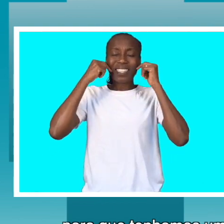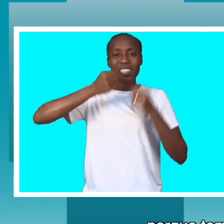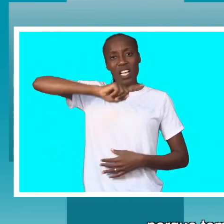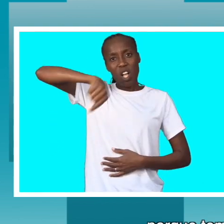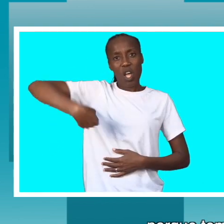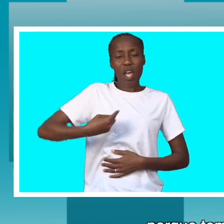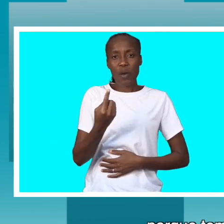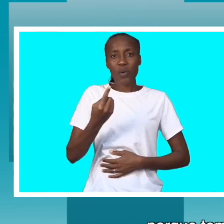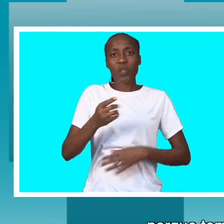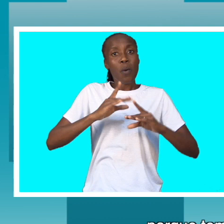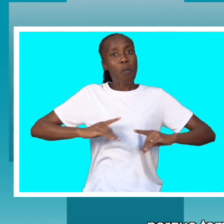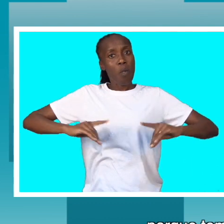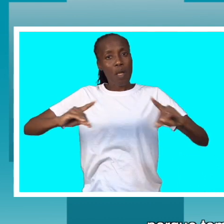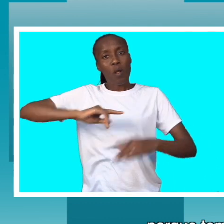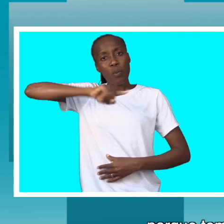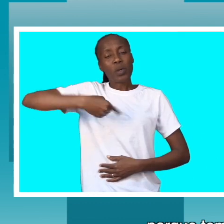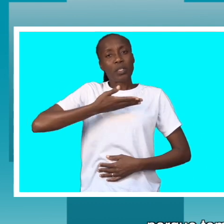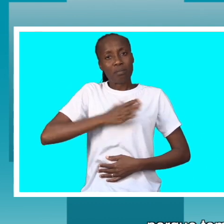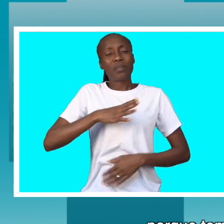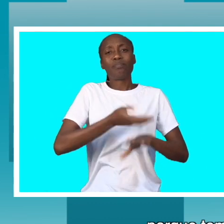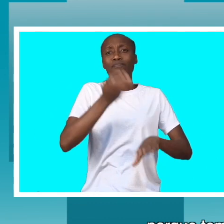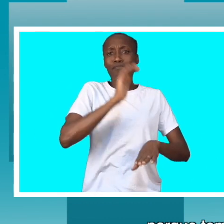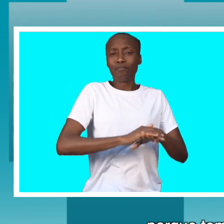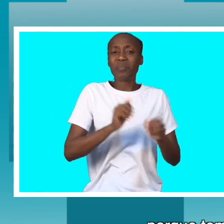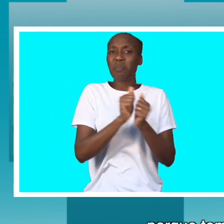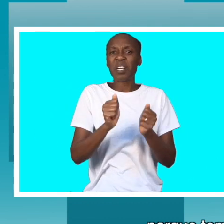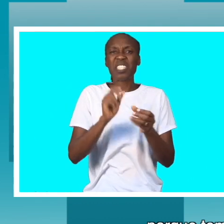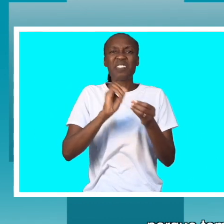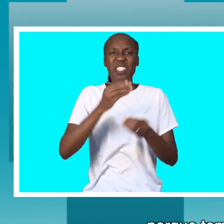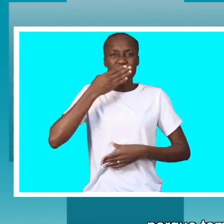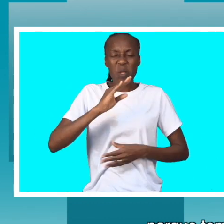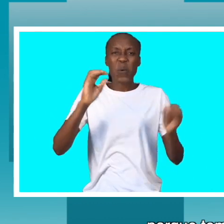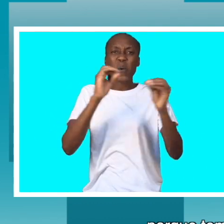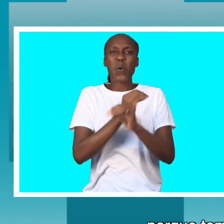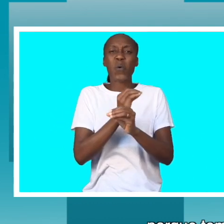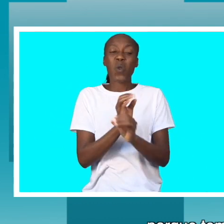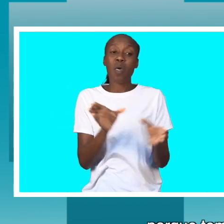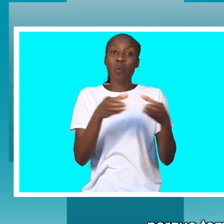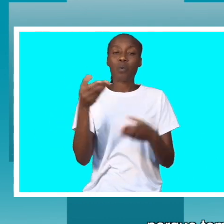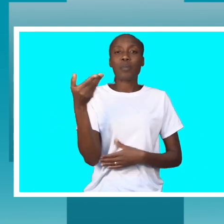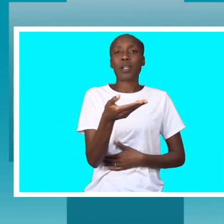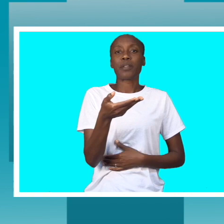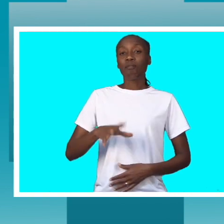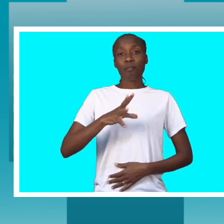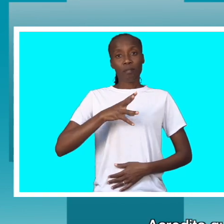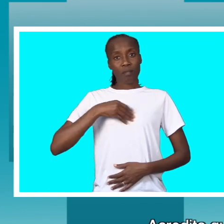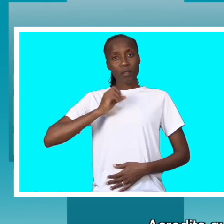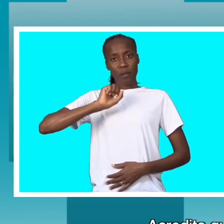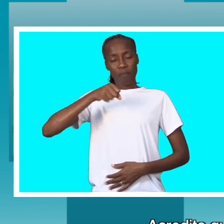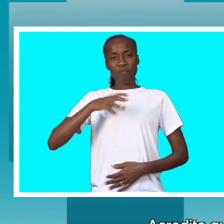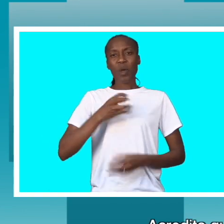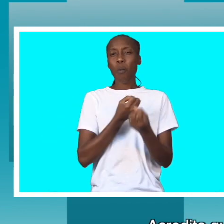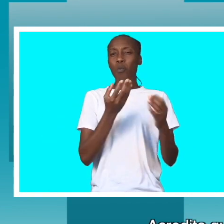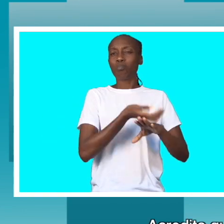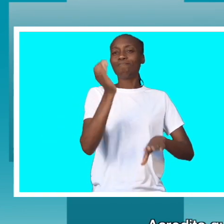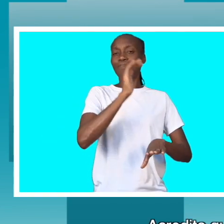povo, porque nós todos merecemos. Temos talento, mas não realizamos melhor o scouting daquilo que cabe à seleção dos jogadores. Eu